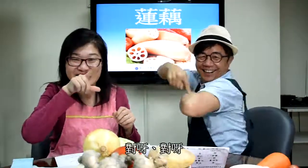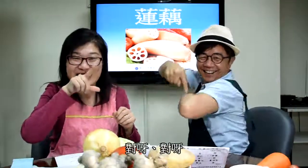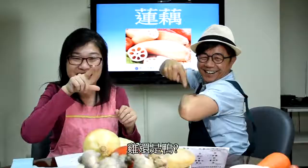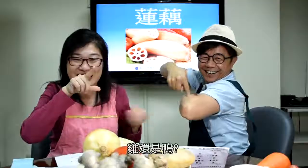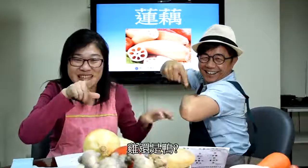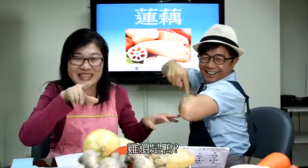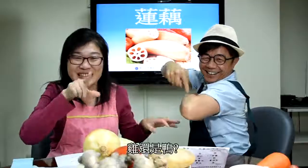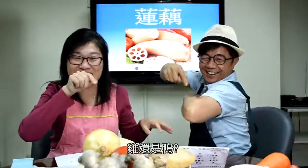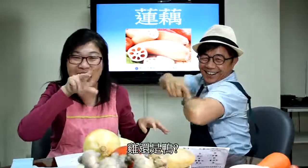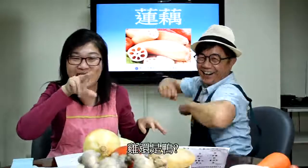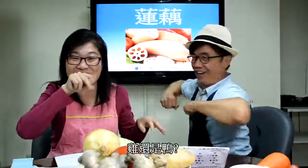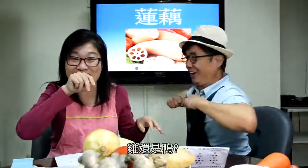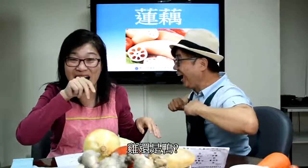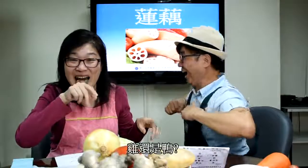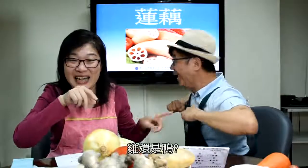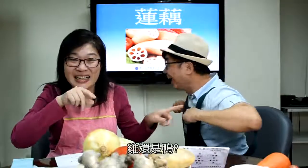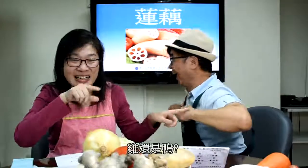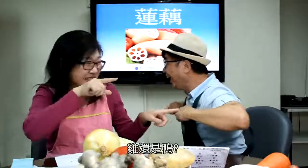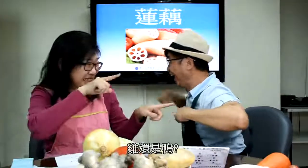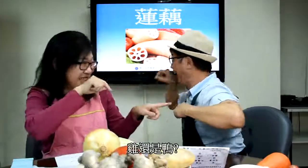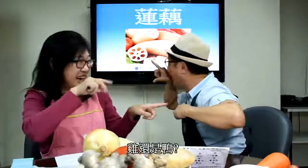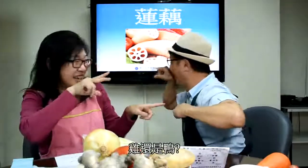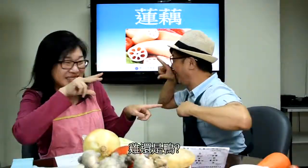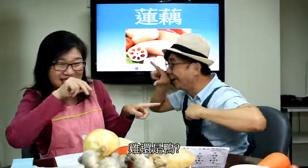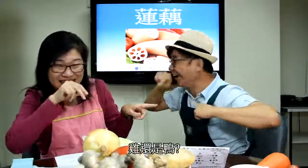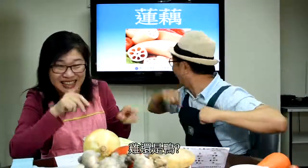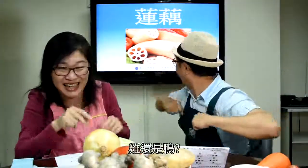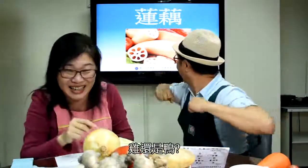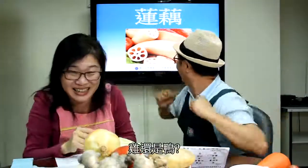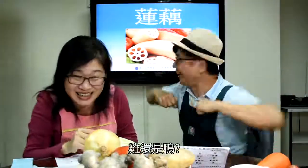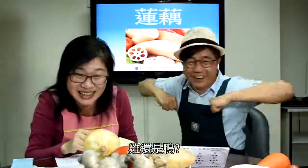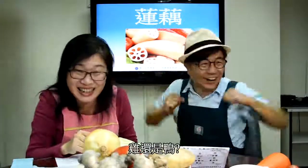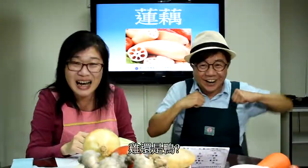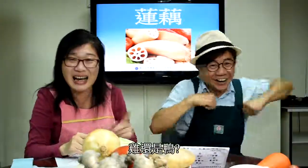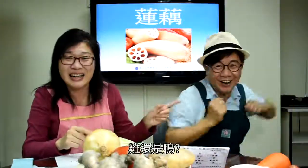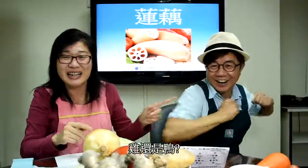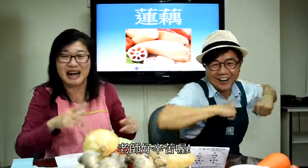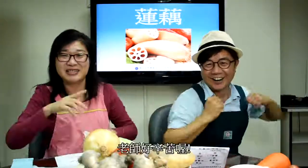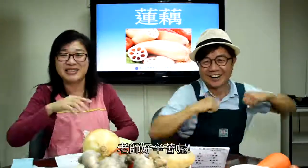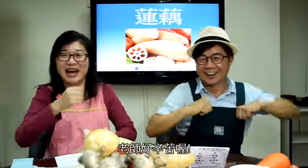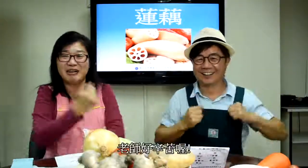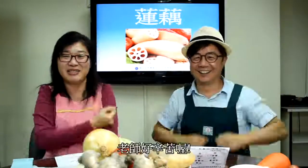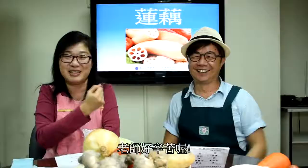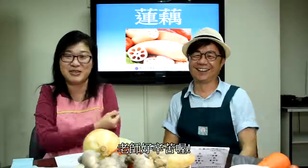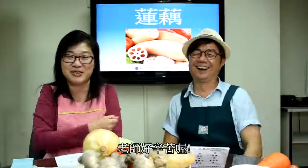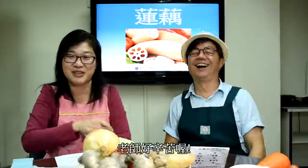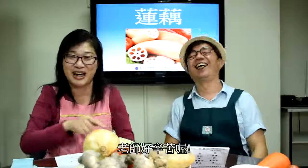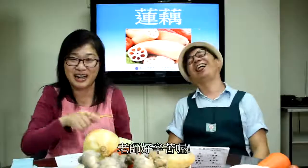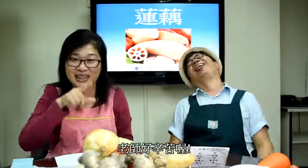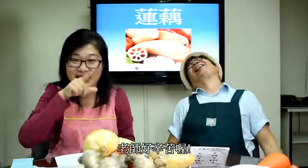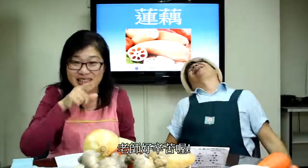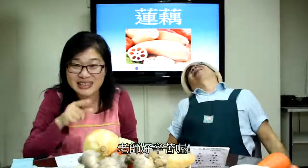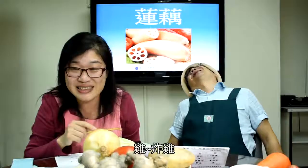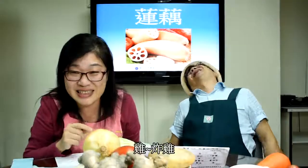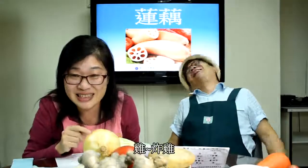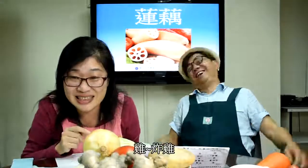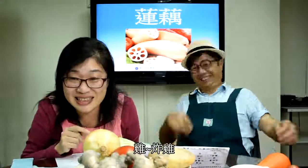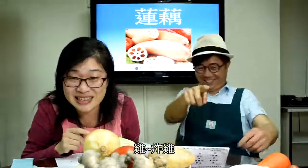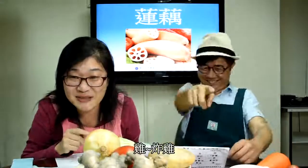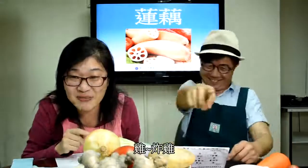这鸡还是鸭？鸡还是鸭？老师好辛苦哦，鸡，